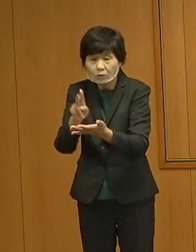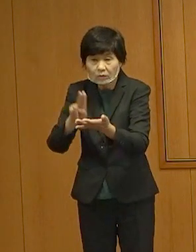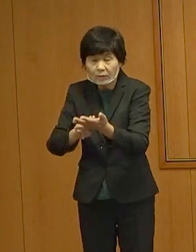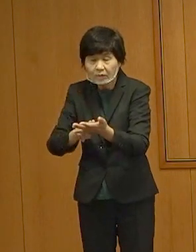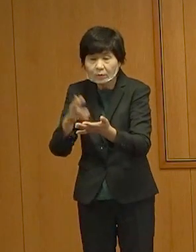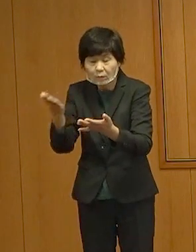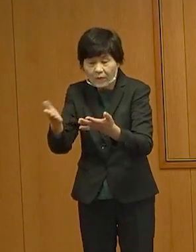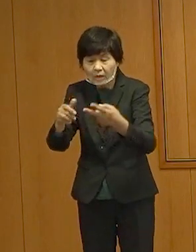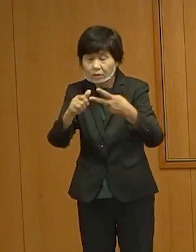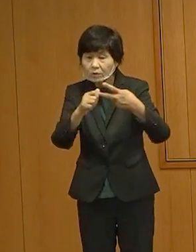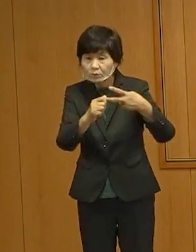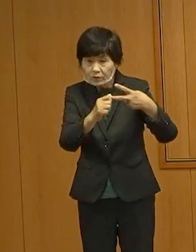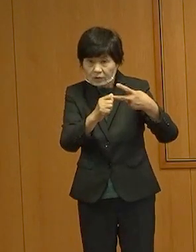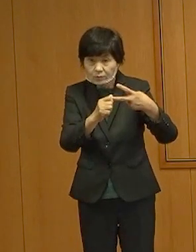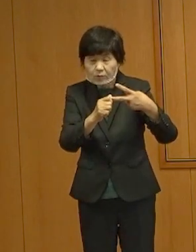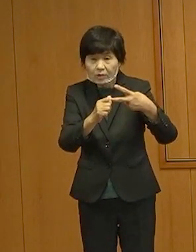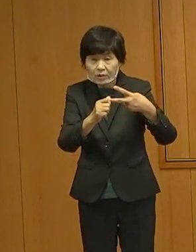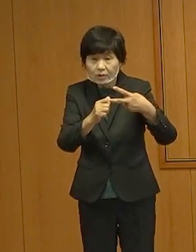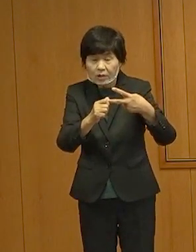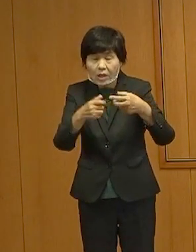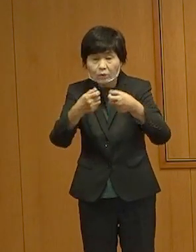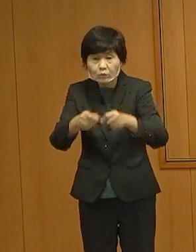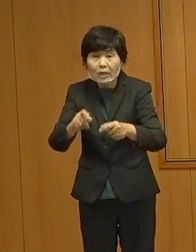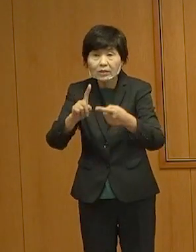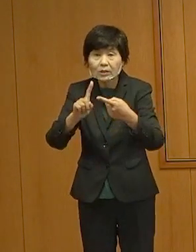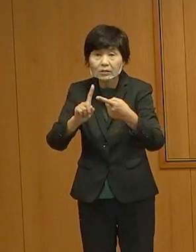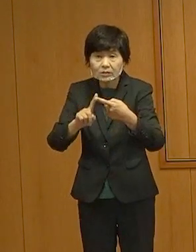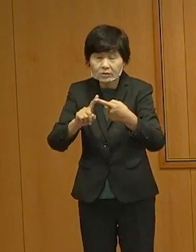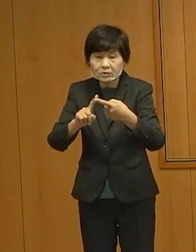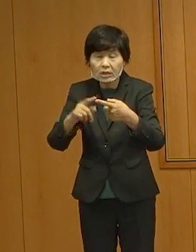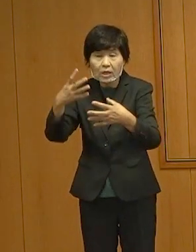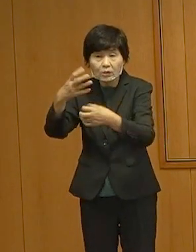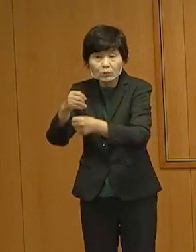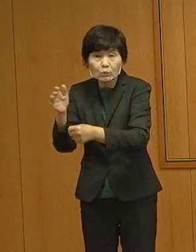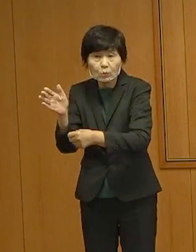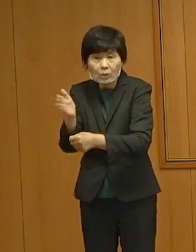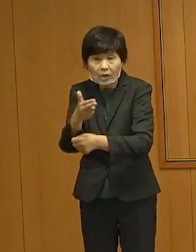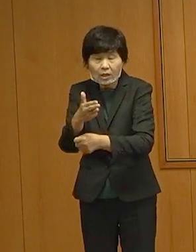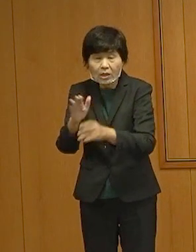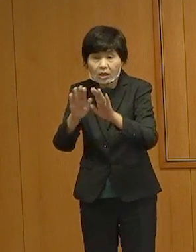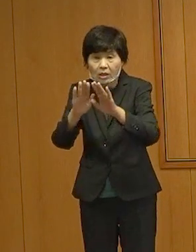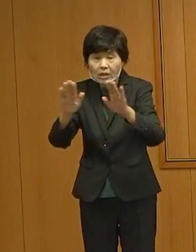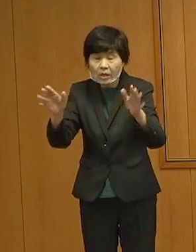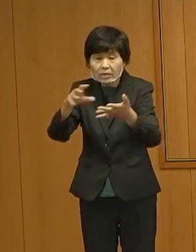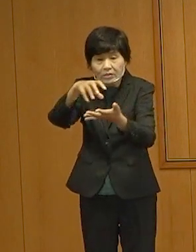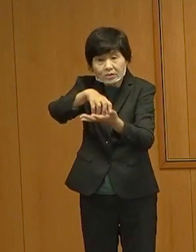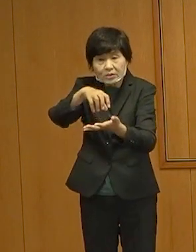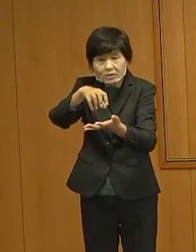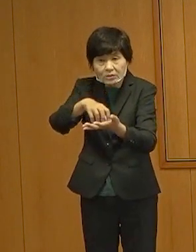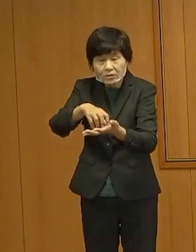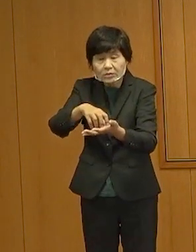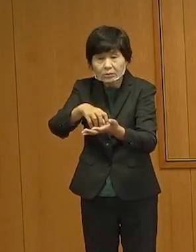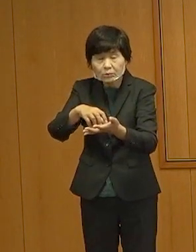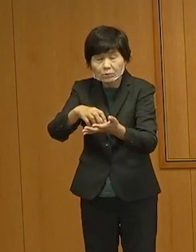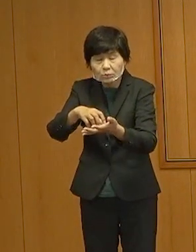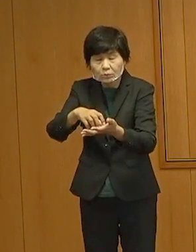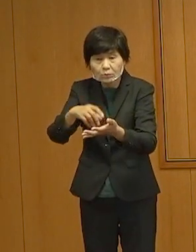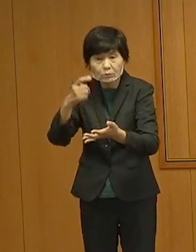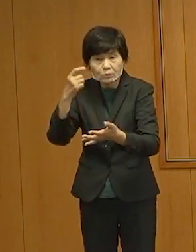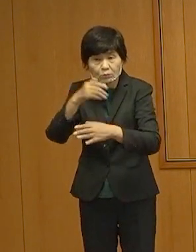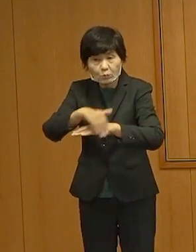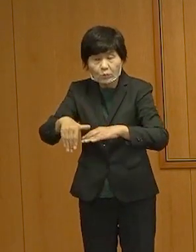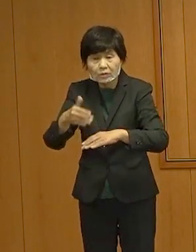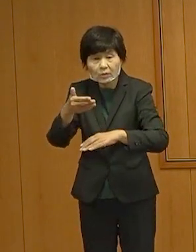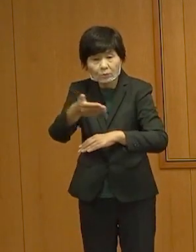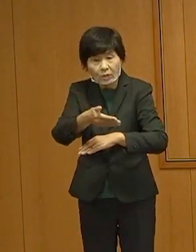点目について、具体的に、いつから開設するであるとか、例